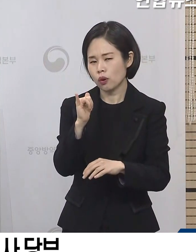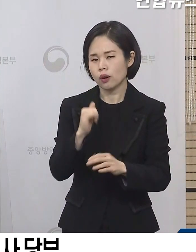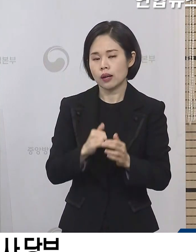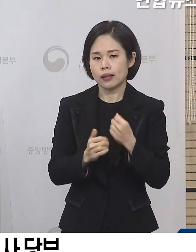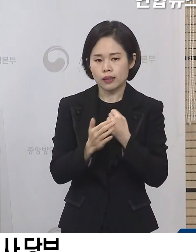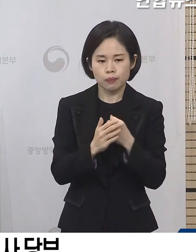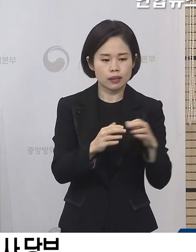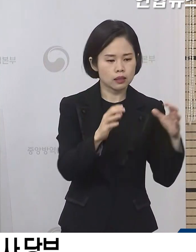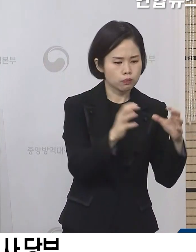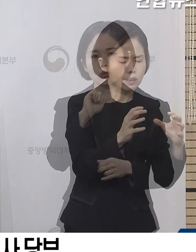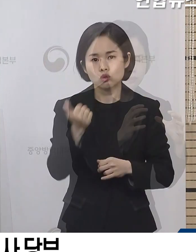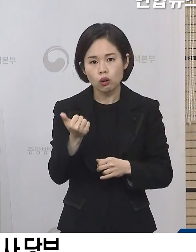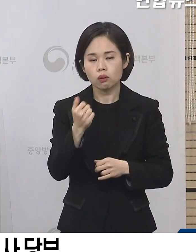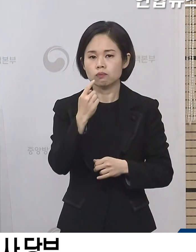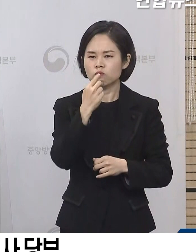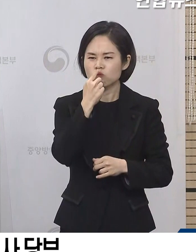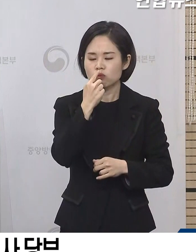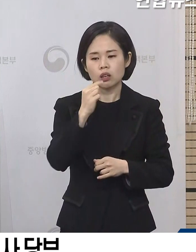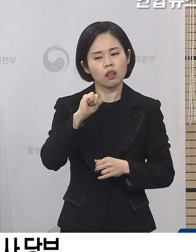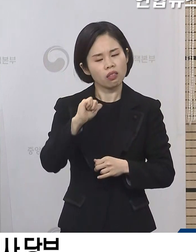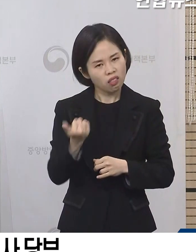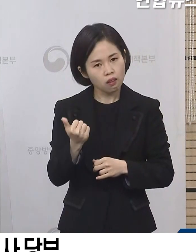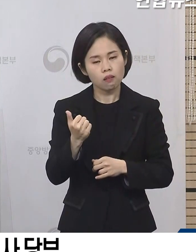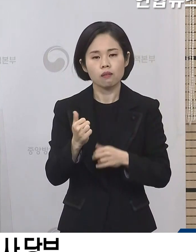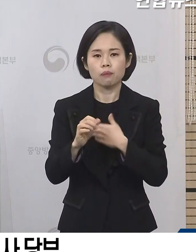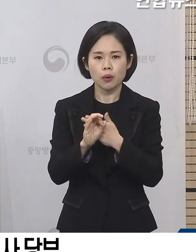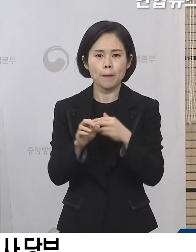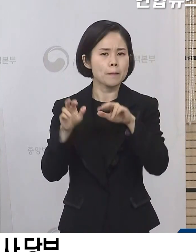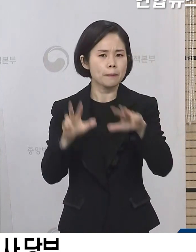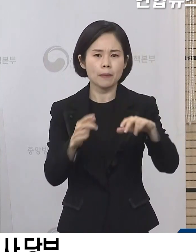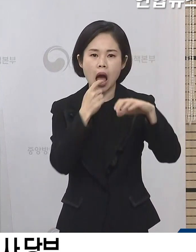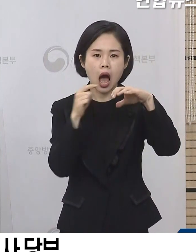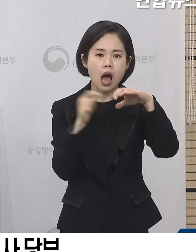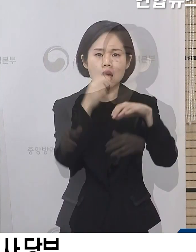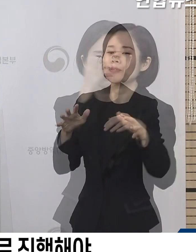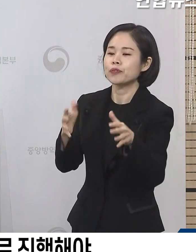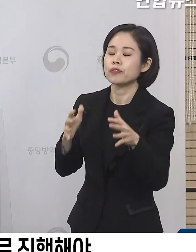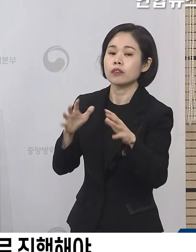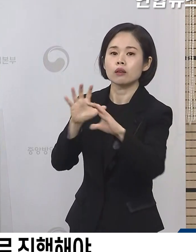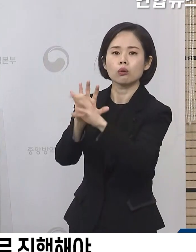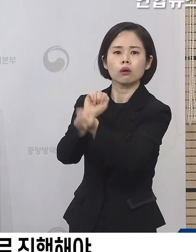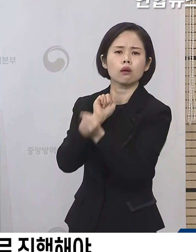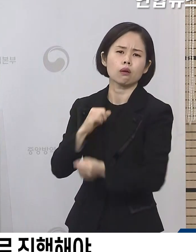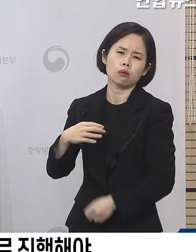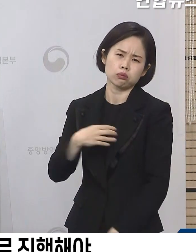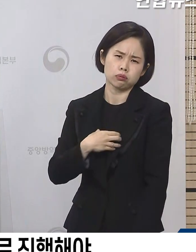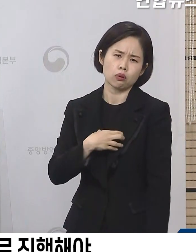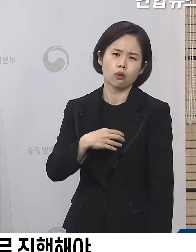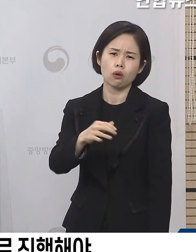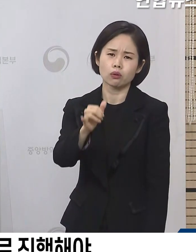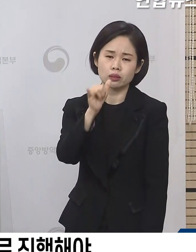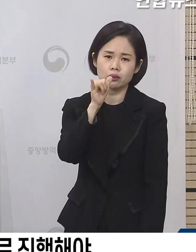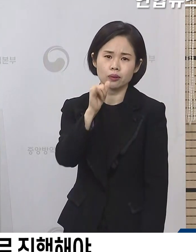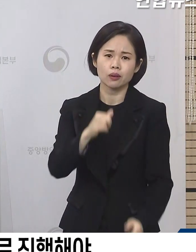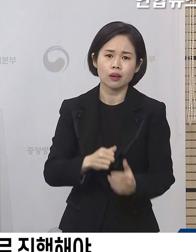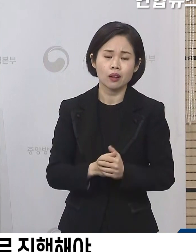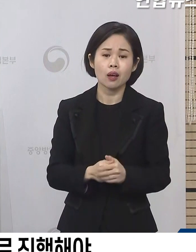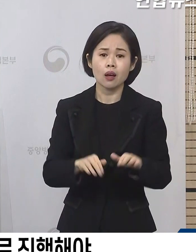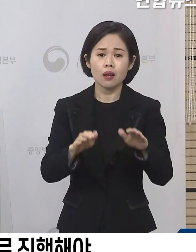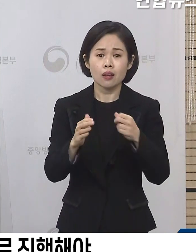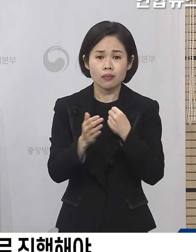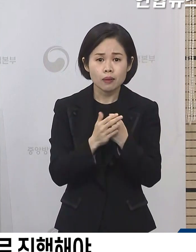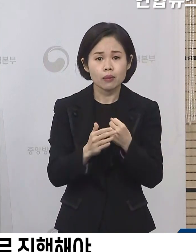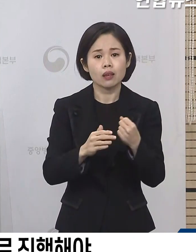의심 증상이 생기는 경우 신속하게 검사를 받아 주시기를 바랍니다 코로 날 위험이 증가한 올 연말에는